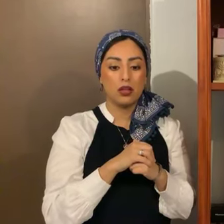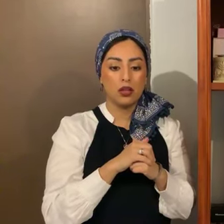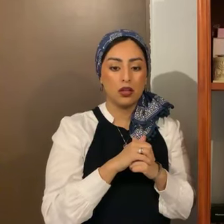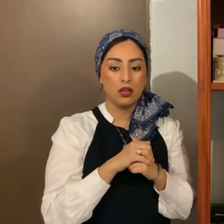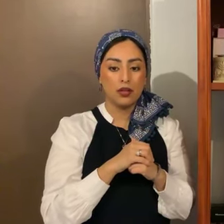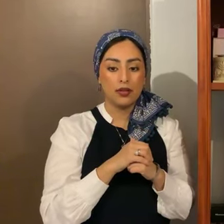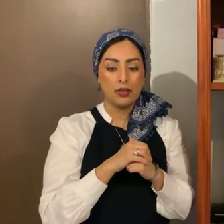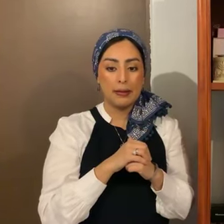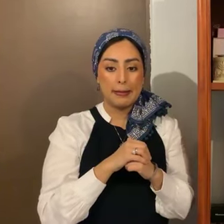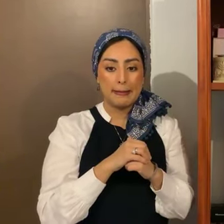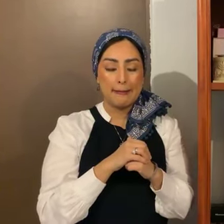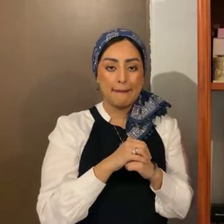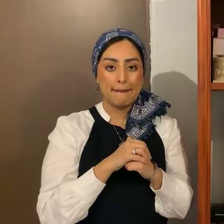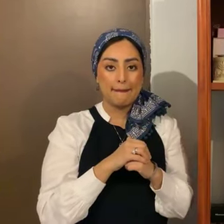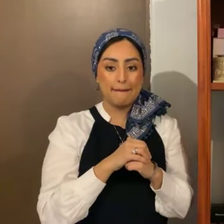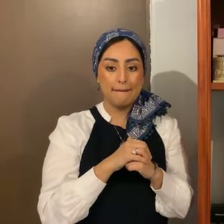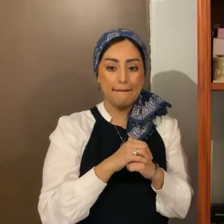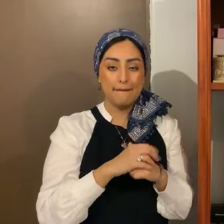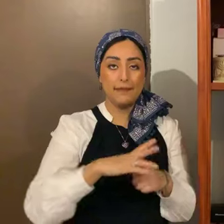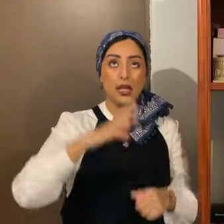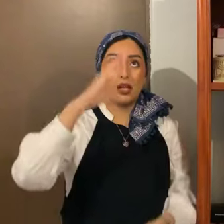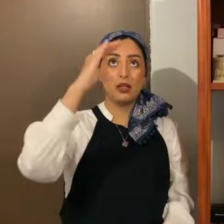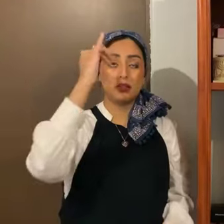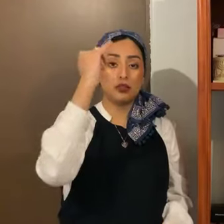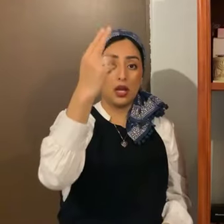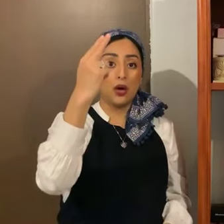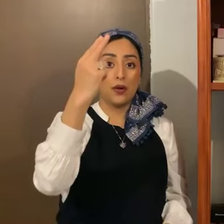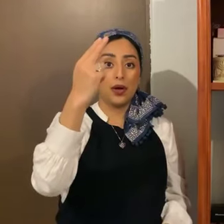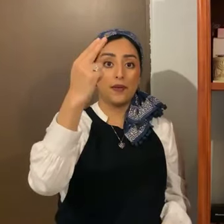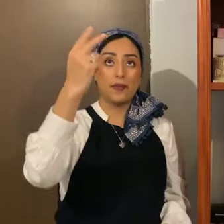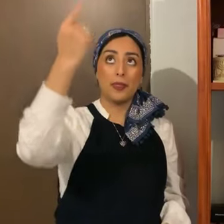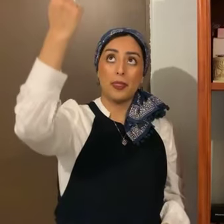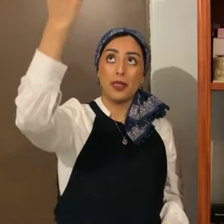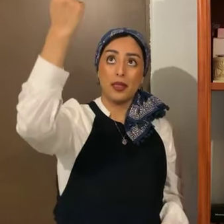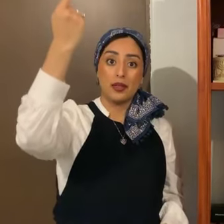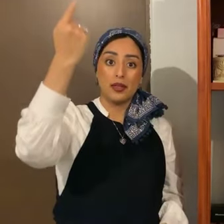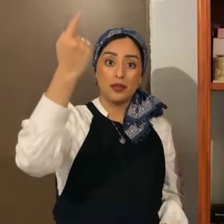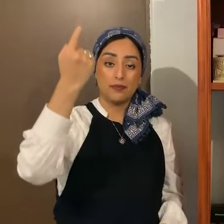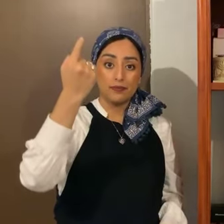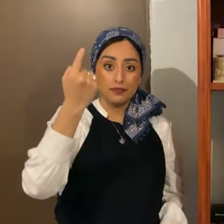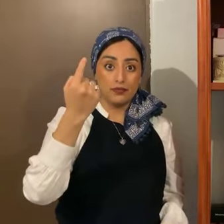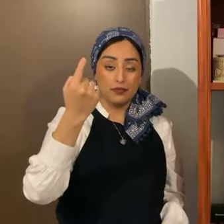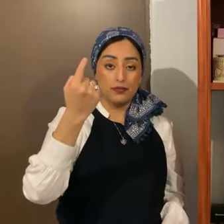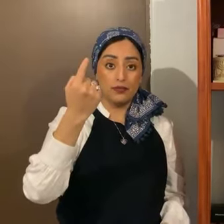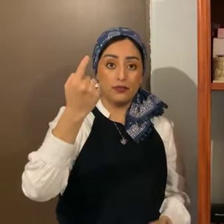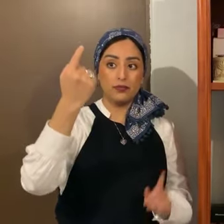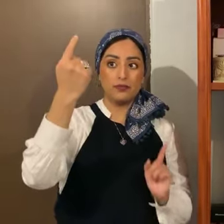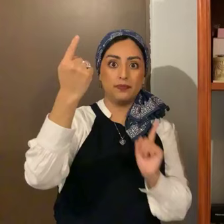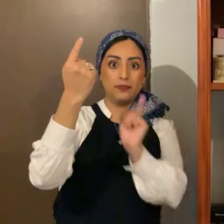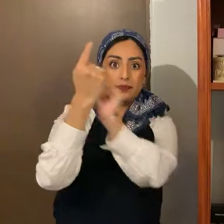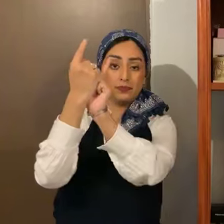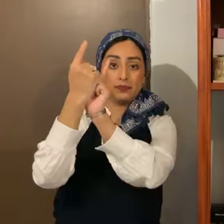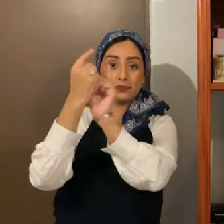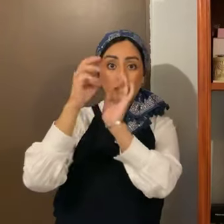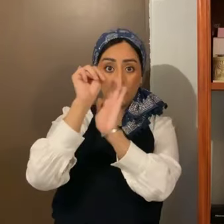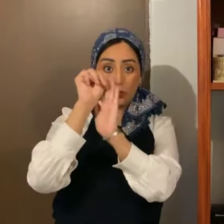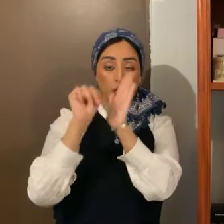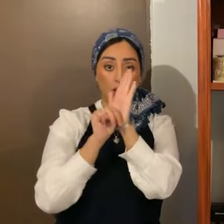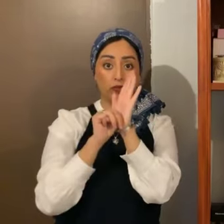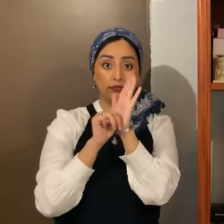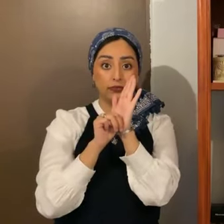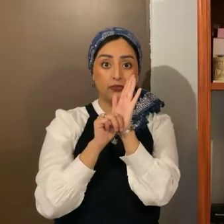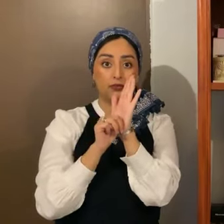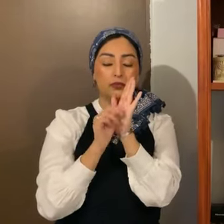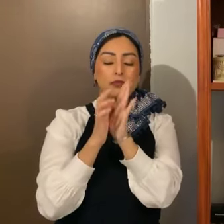Bueno, Yahweh descendió en la nube y estuvo allí con él proclamando el nombre de